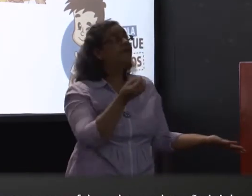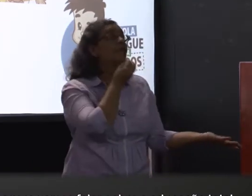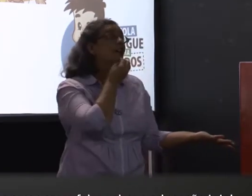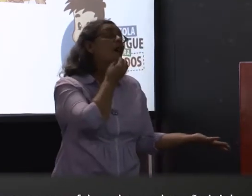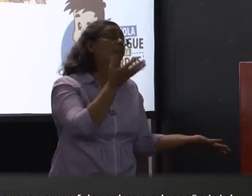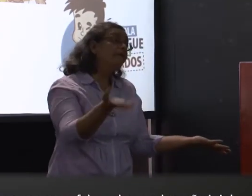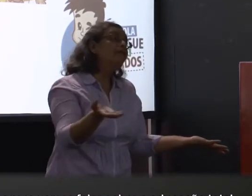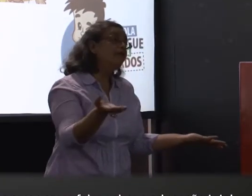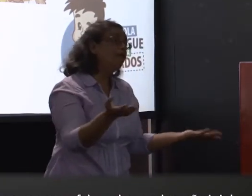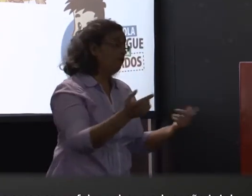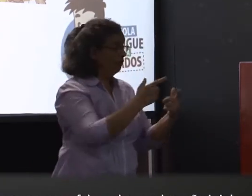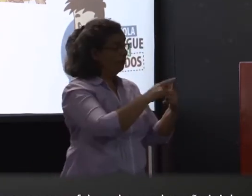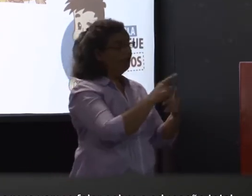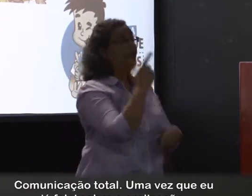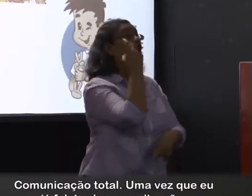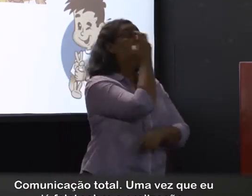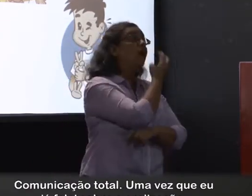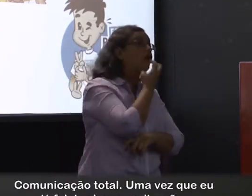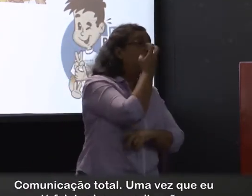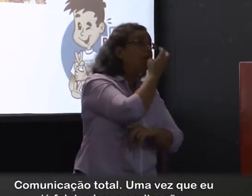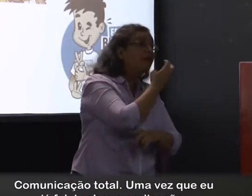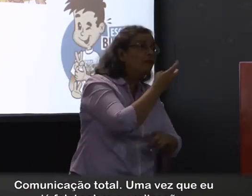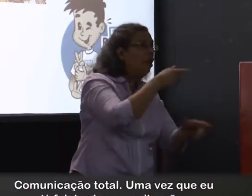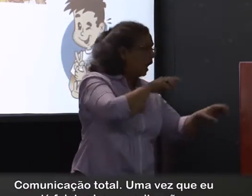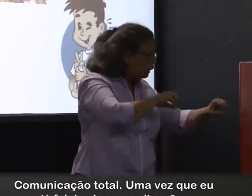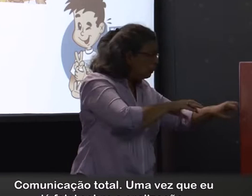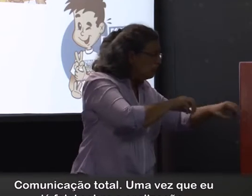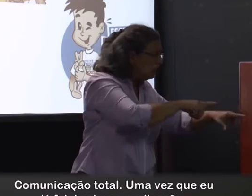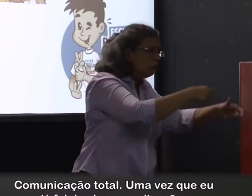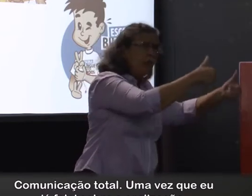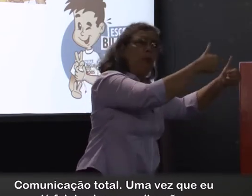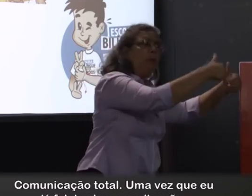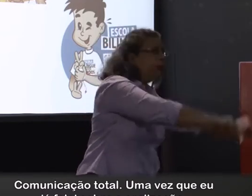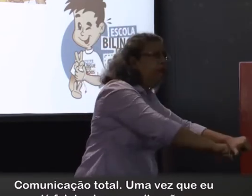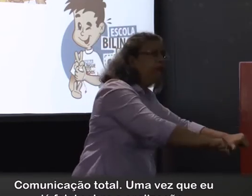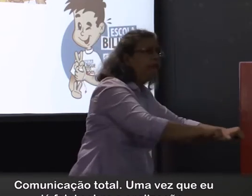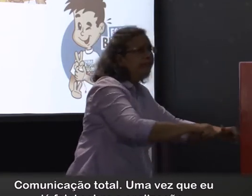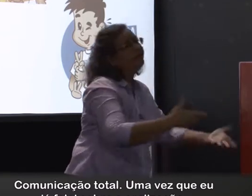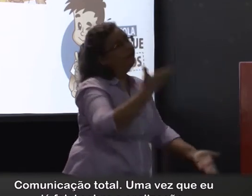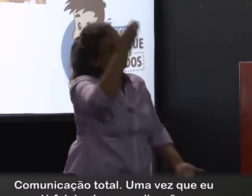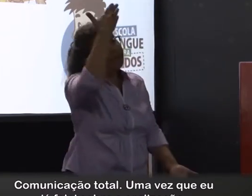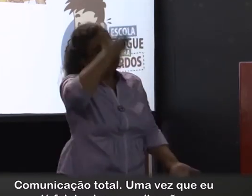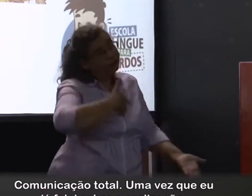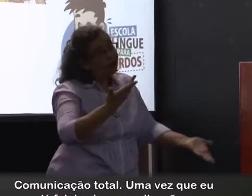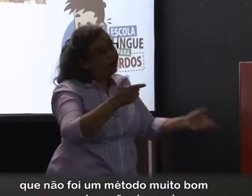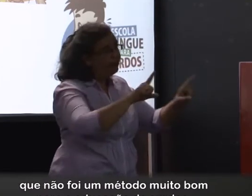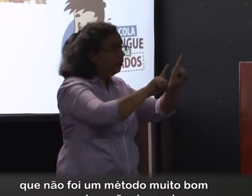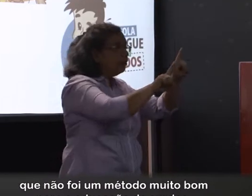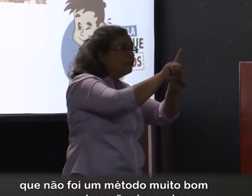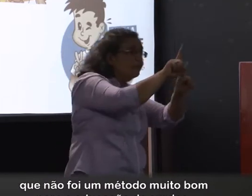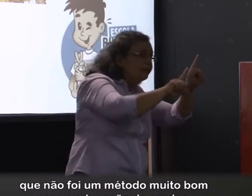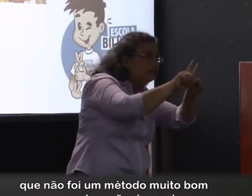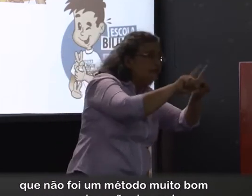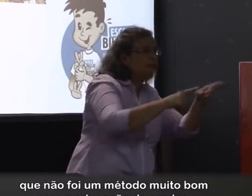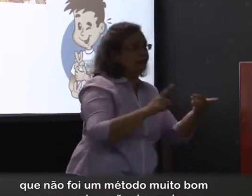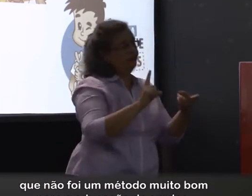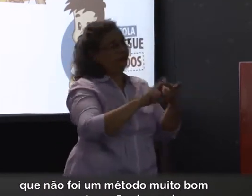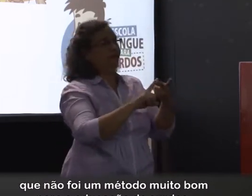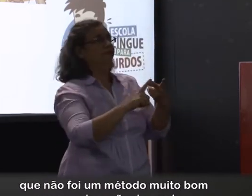sobre educação total, comunicação total, né? Uma vez que eu já falei sobre a oralização, que não foi um método muito bom